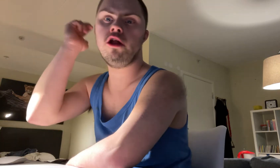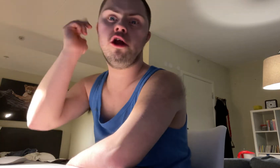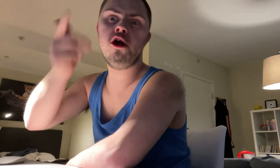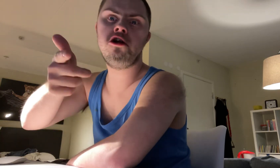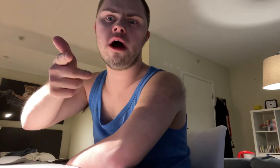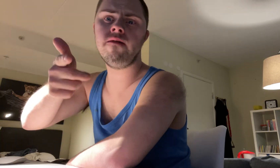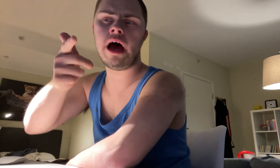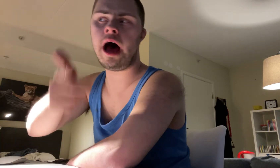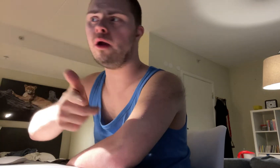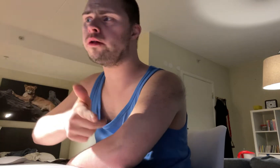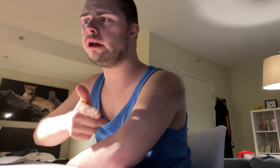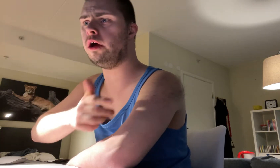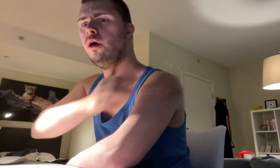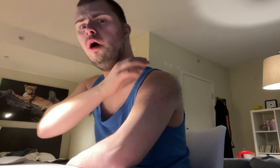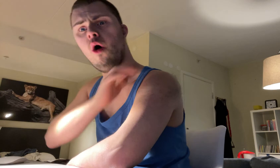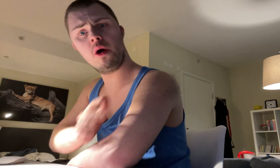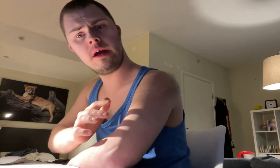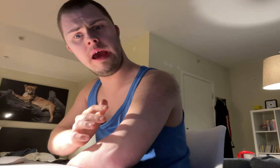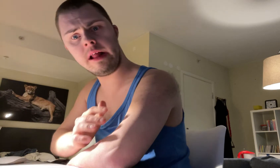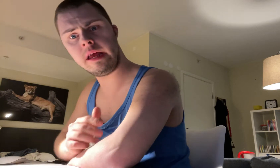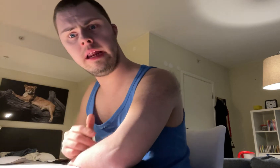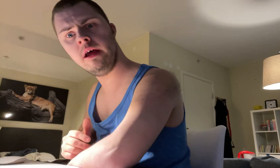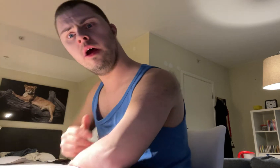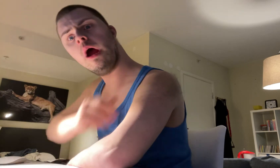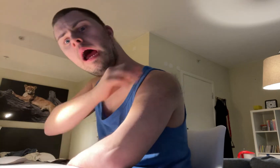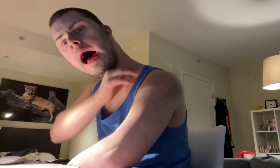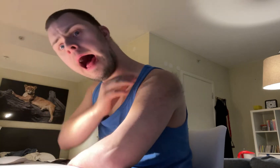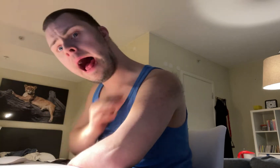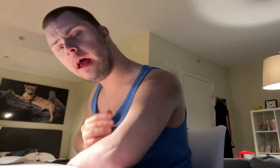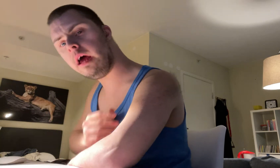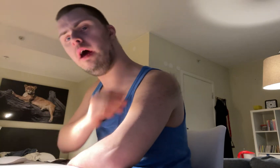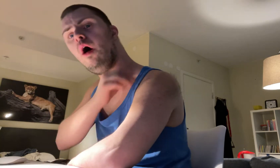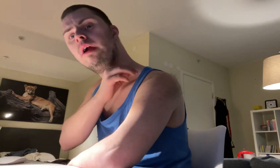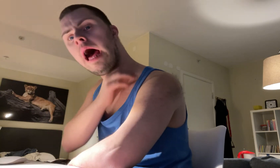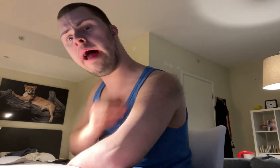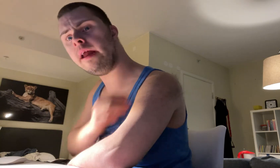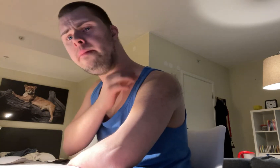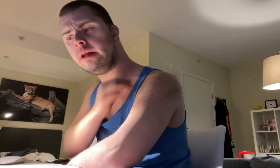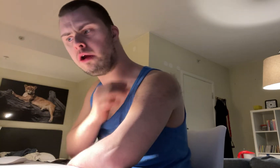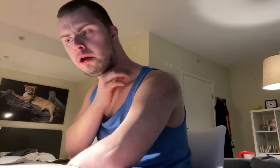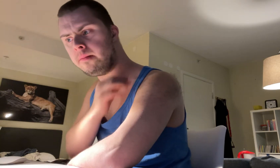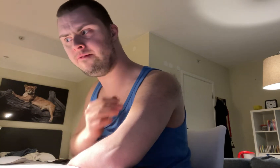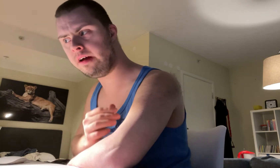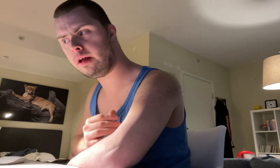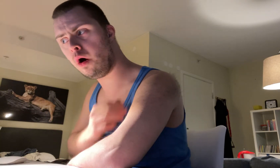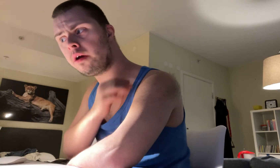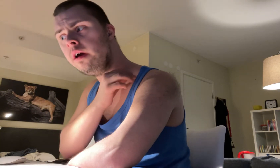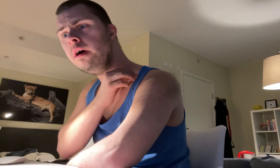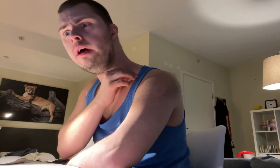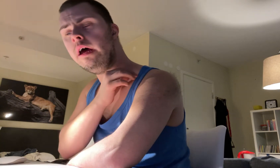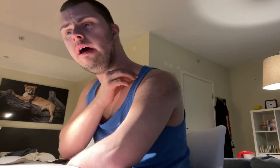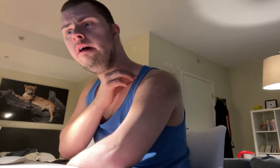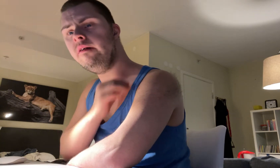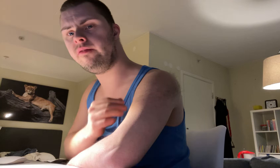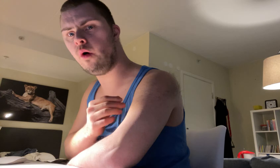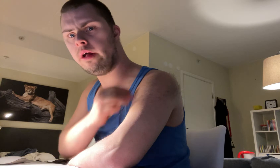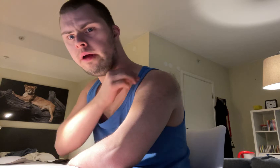Nu kör vi här låten nu. Och ett till. Och alla mina YouTube-vänner och från